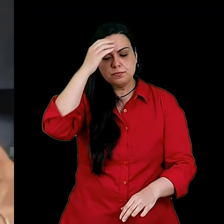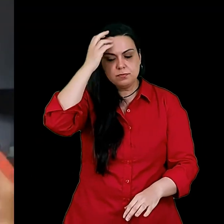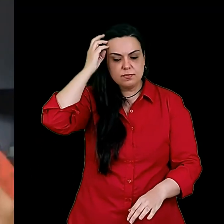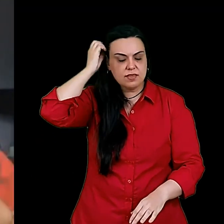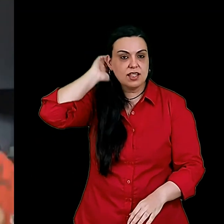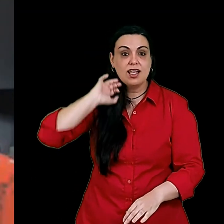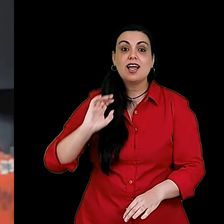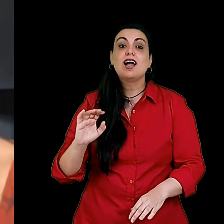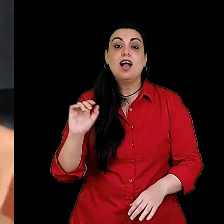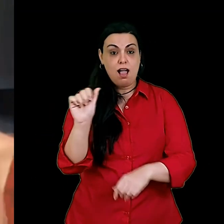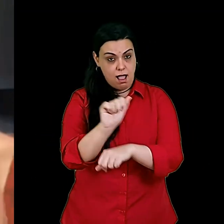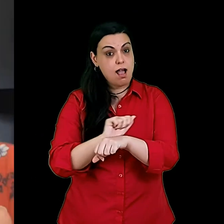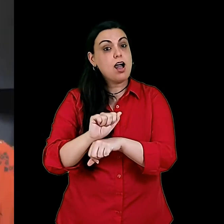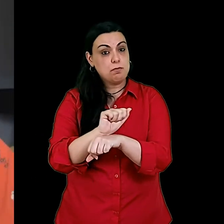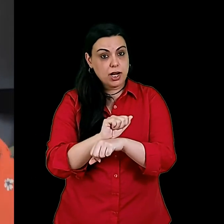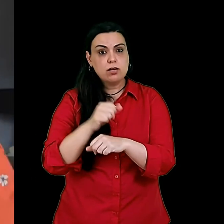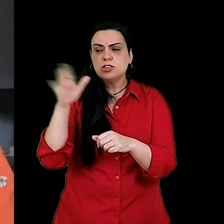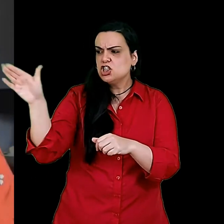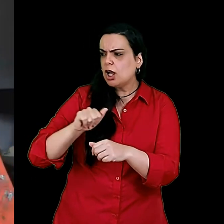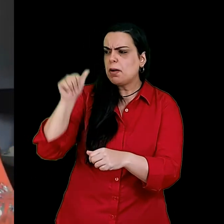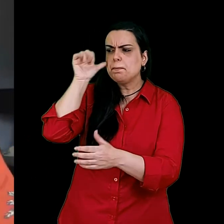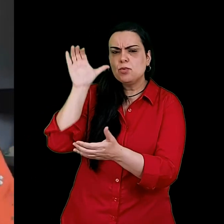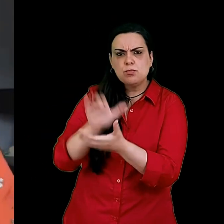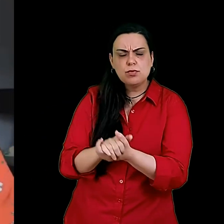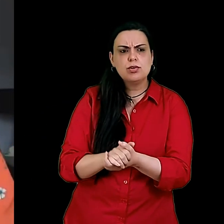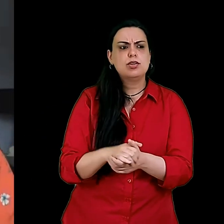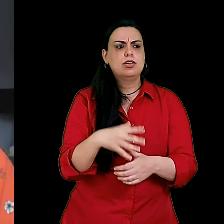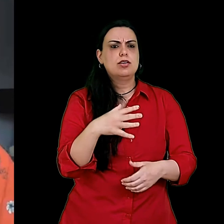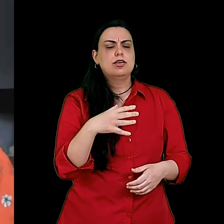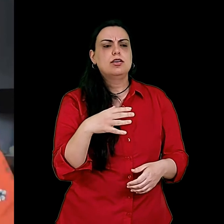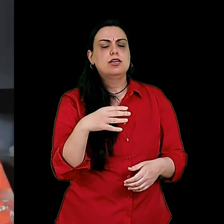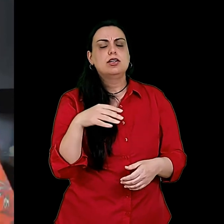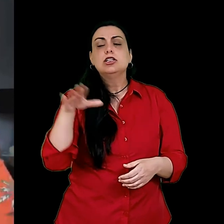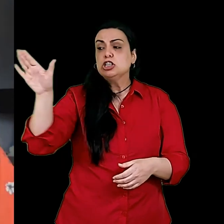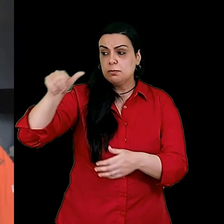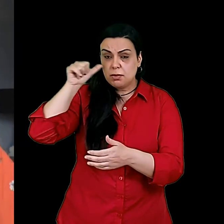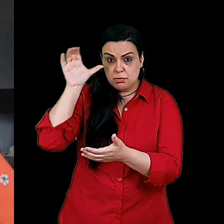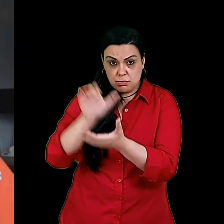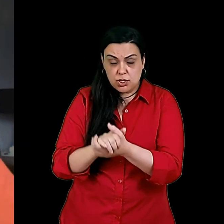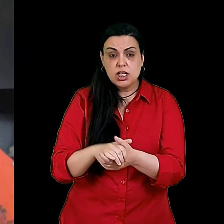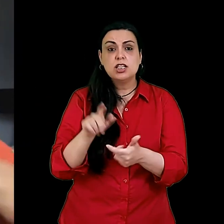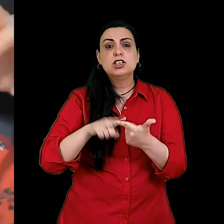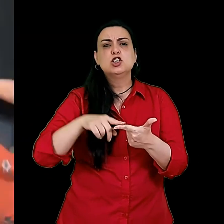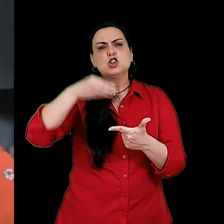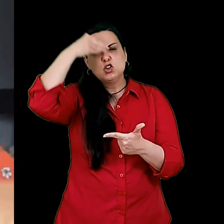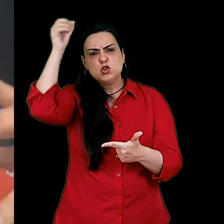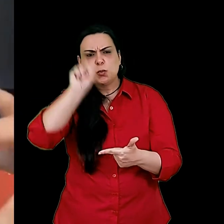só para você compreender. Abraão também tomou mulher, tomou filho.